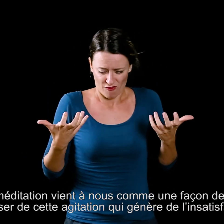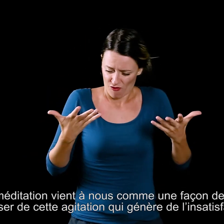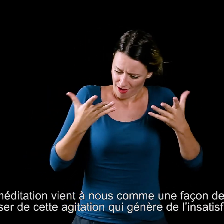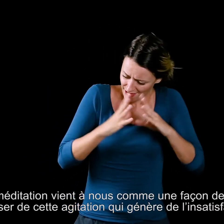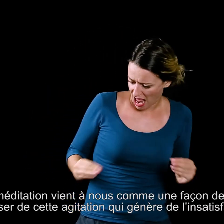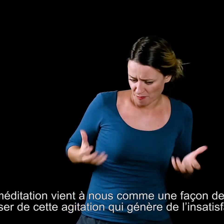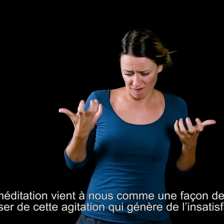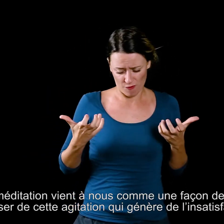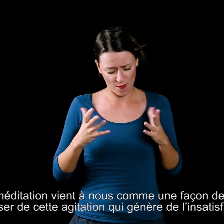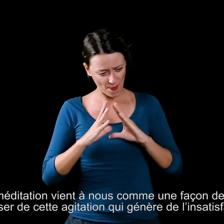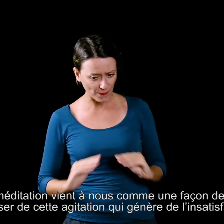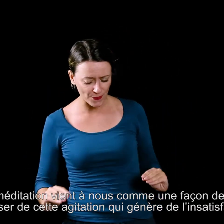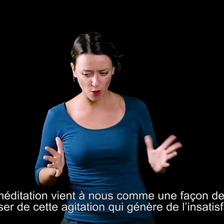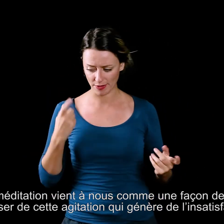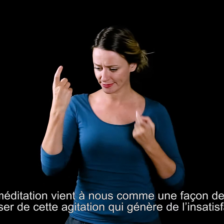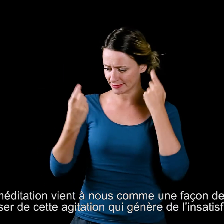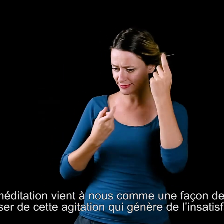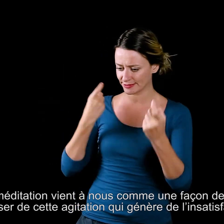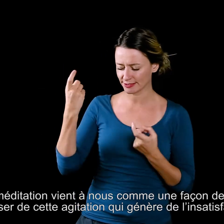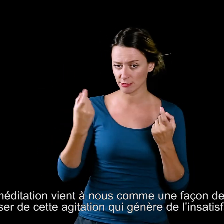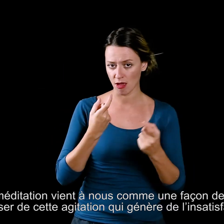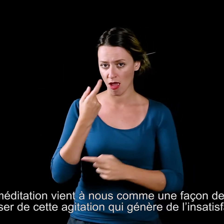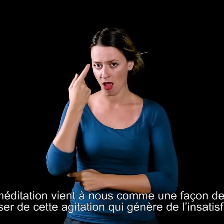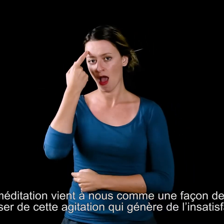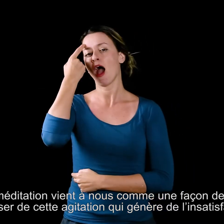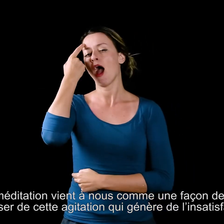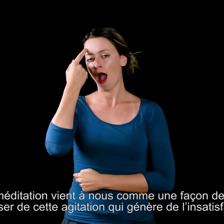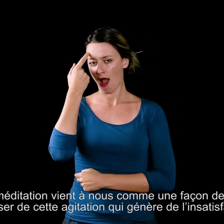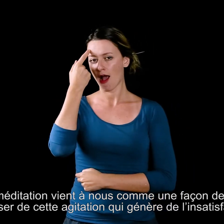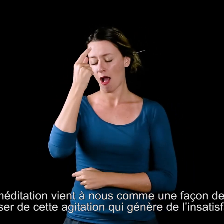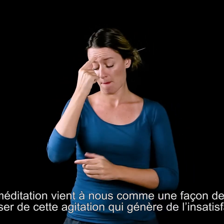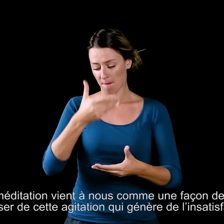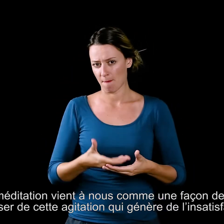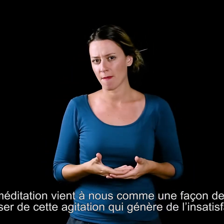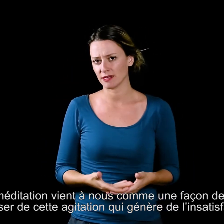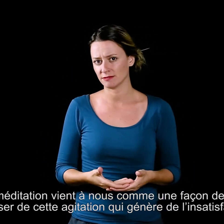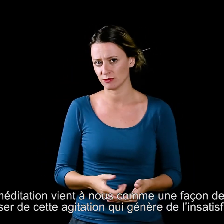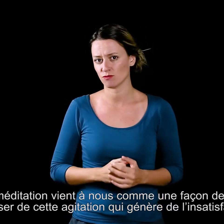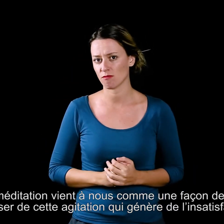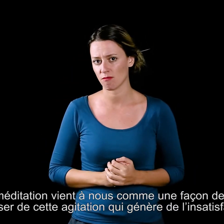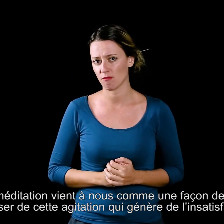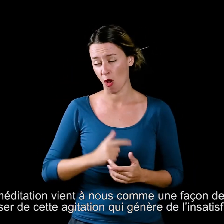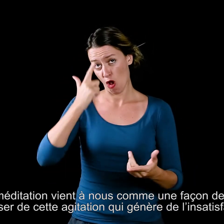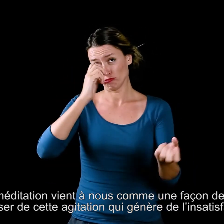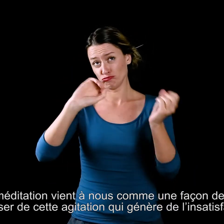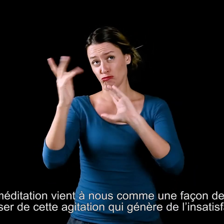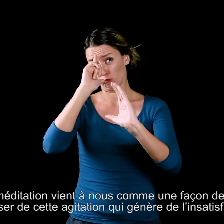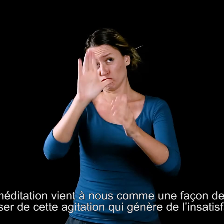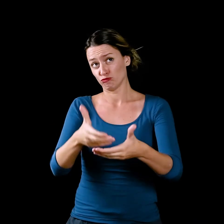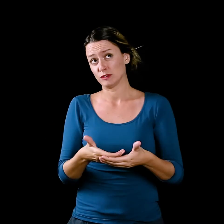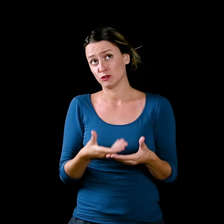la méditation vient à nous comme une façon de se débarrasser de cette agitation qui génère de